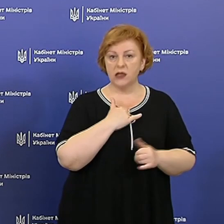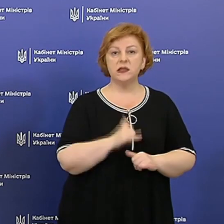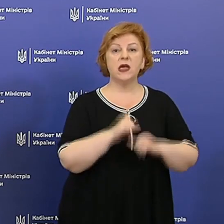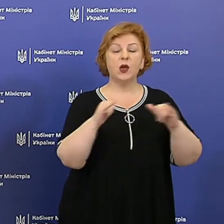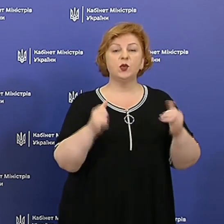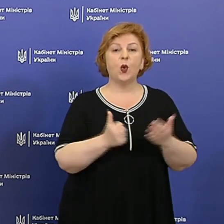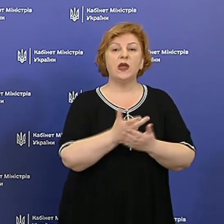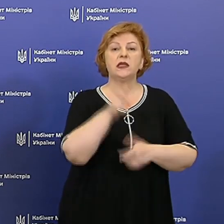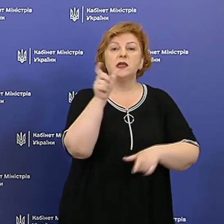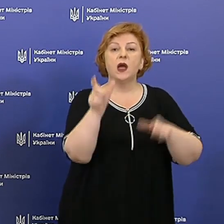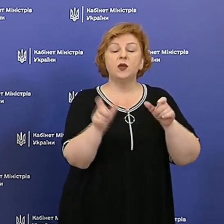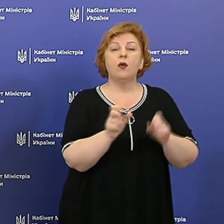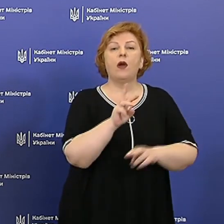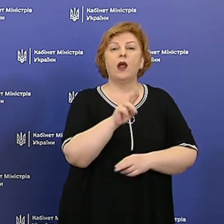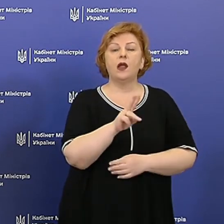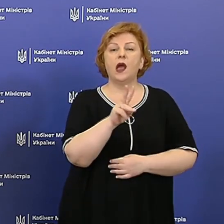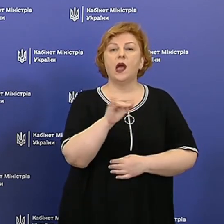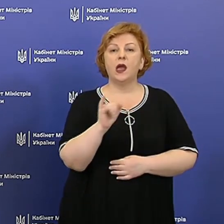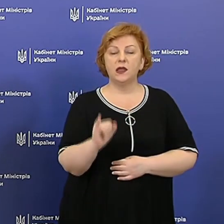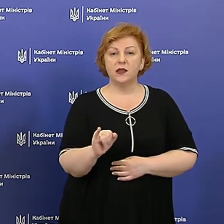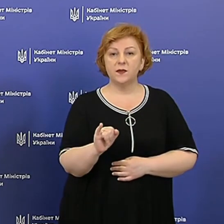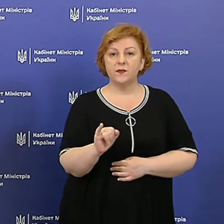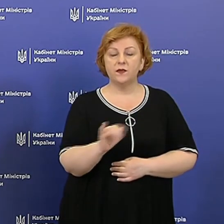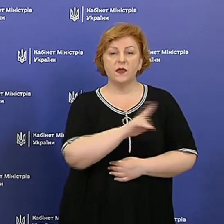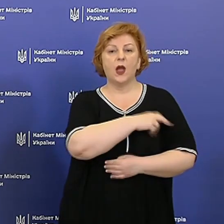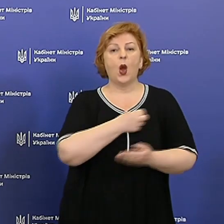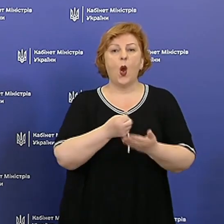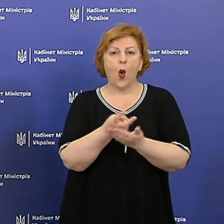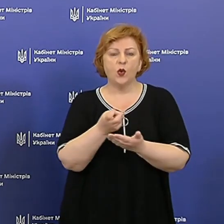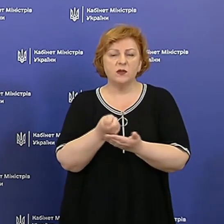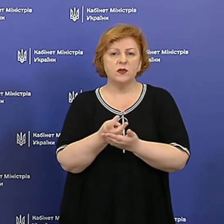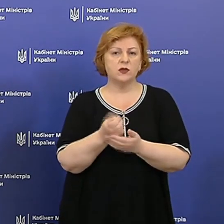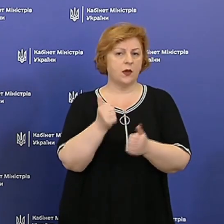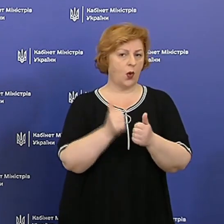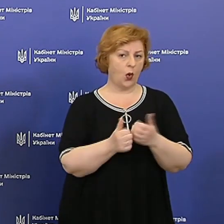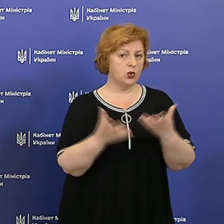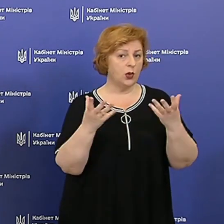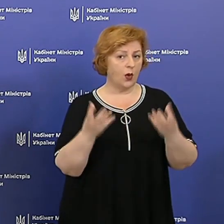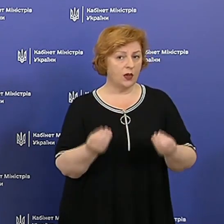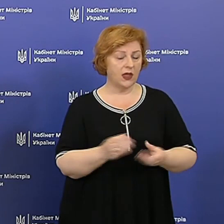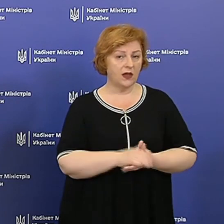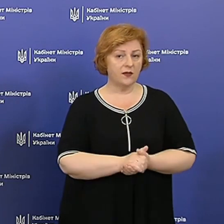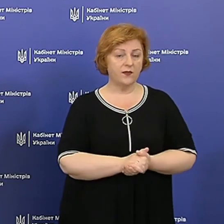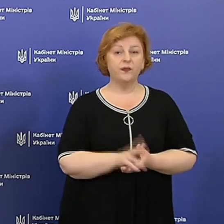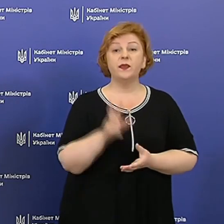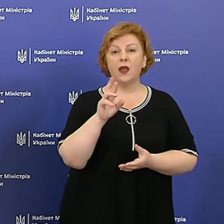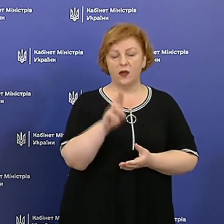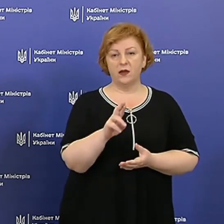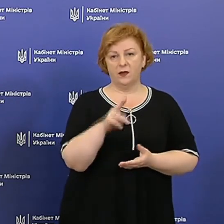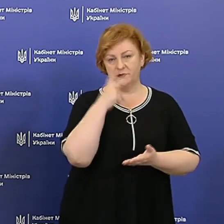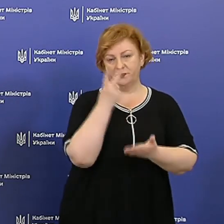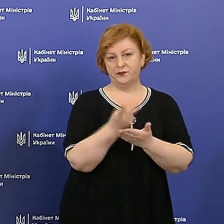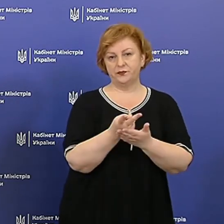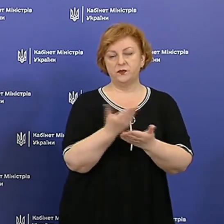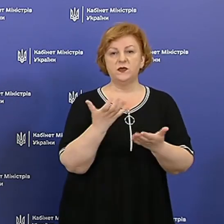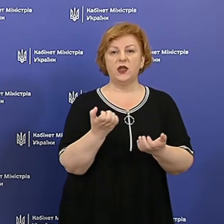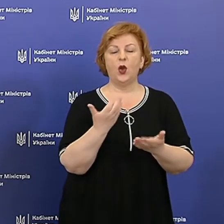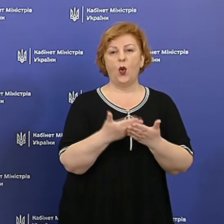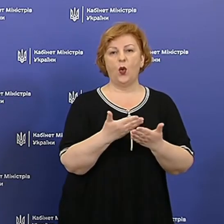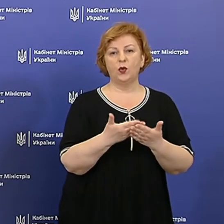зростає кількість людей, які госпіталізуються кожного дня. Я вам наведу